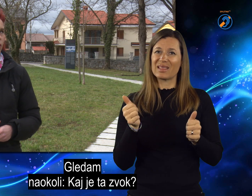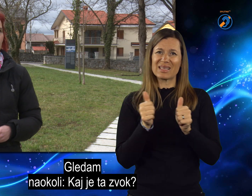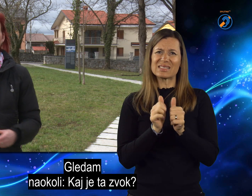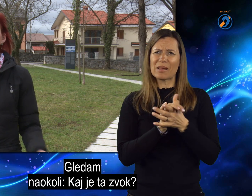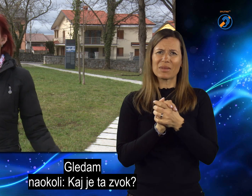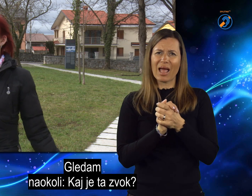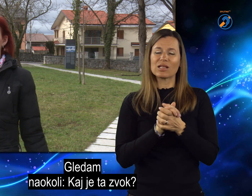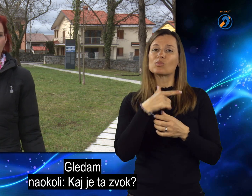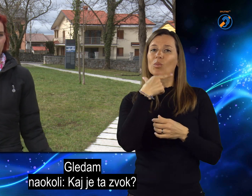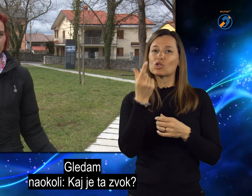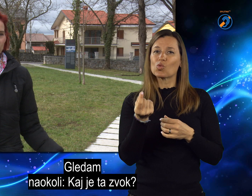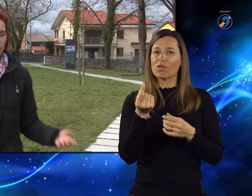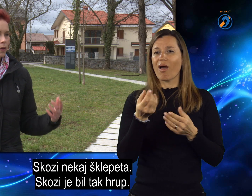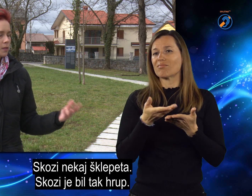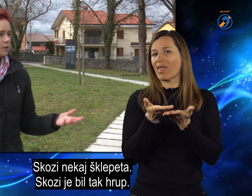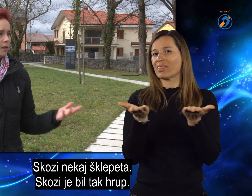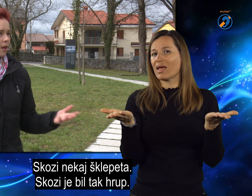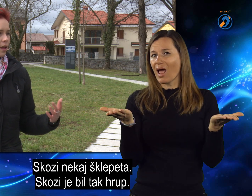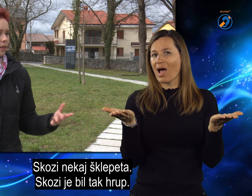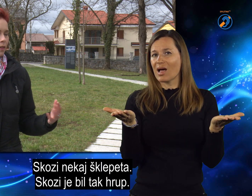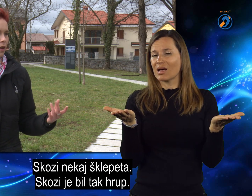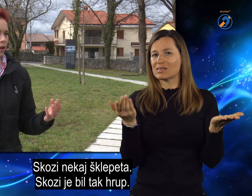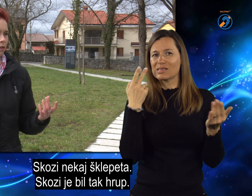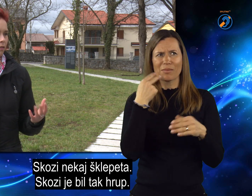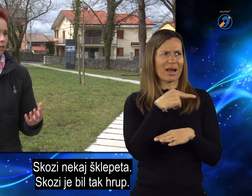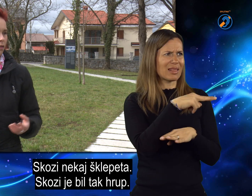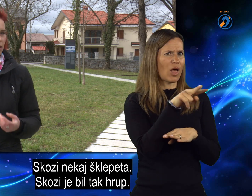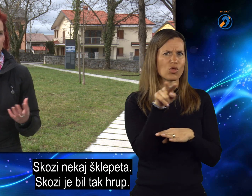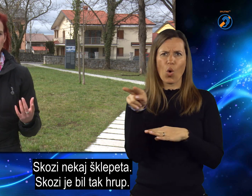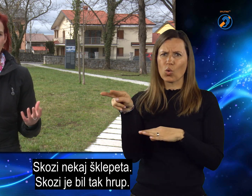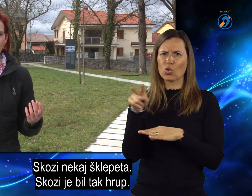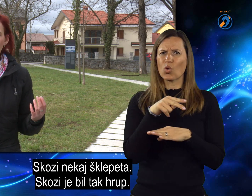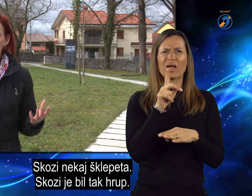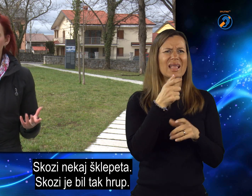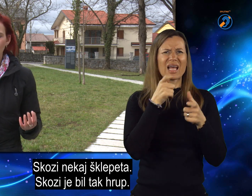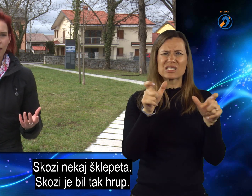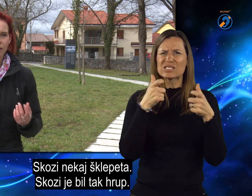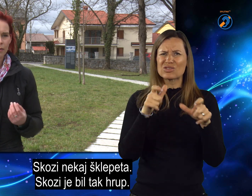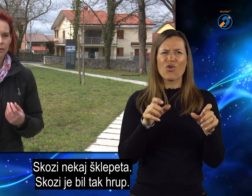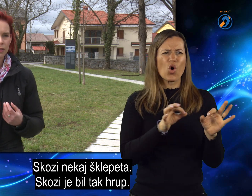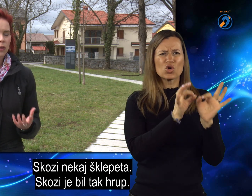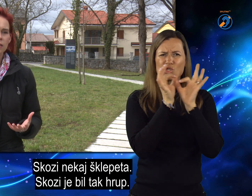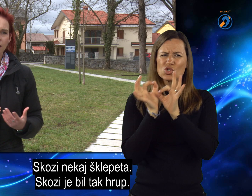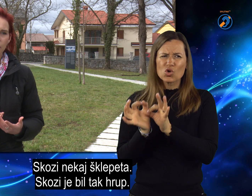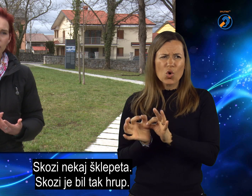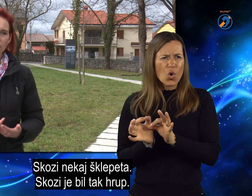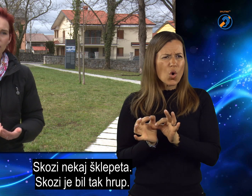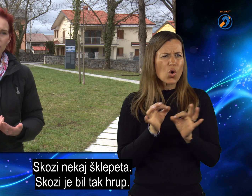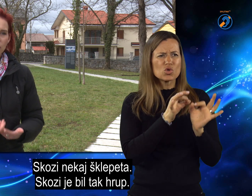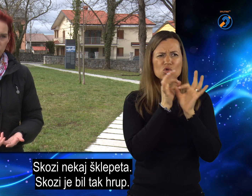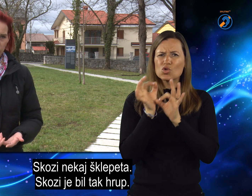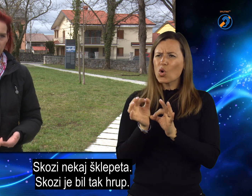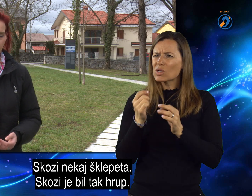gledam naokoli, kaj je ta svaka skozi, nekaj skrčata, nekaj, skozi je bil